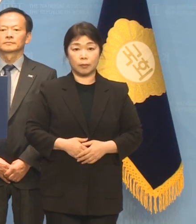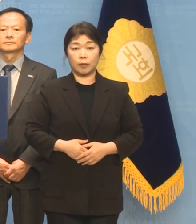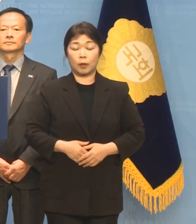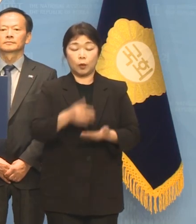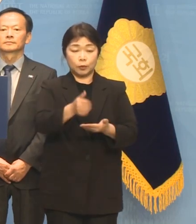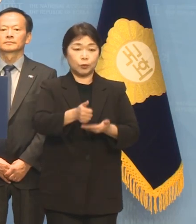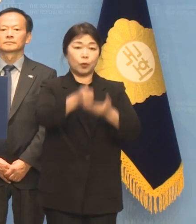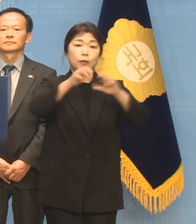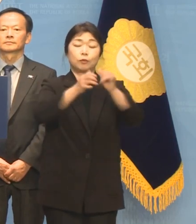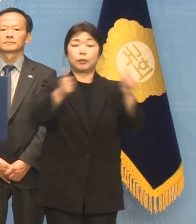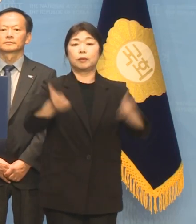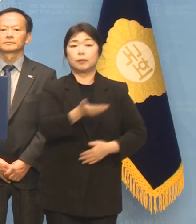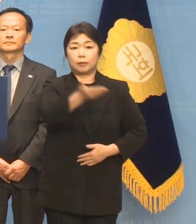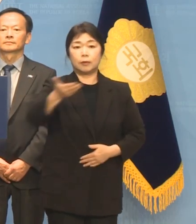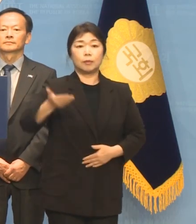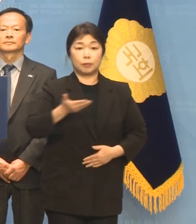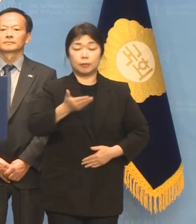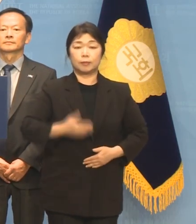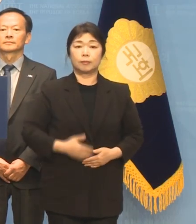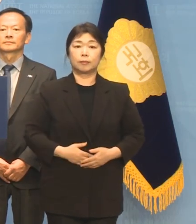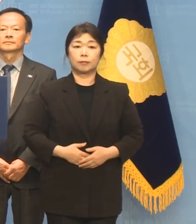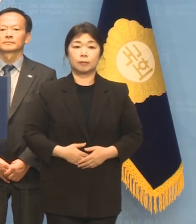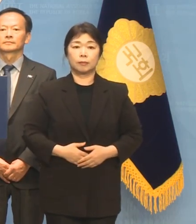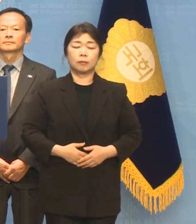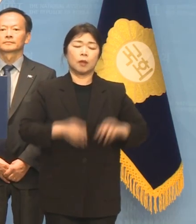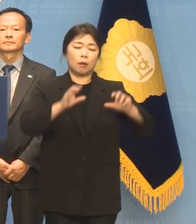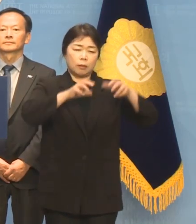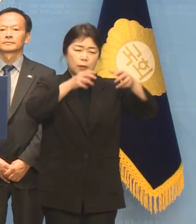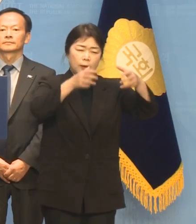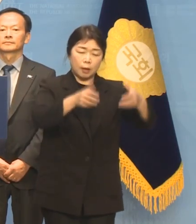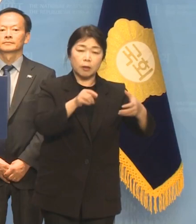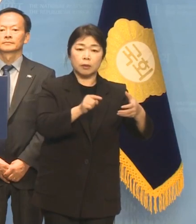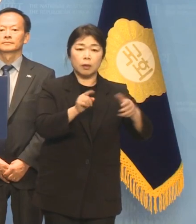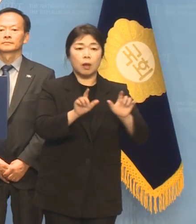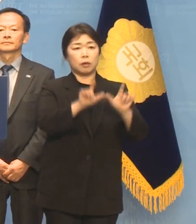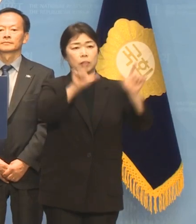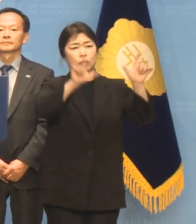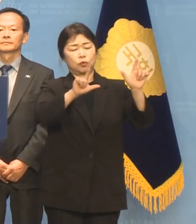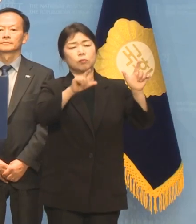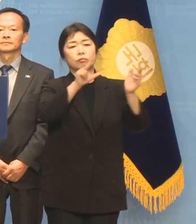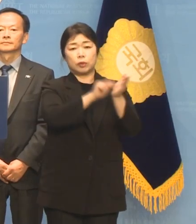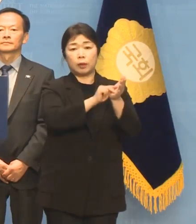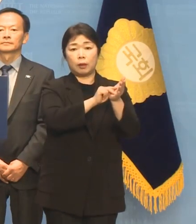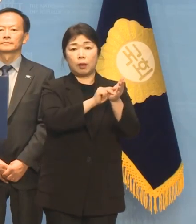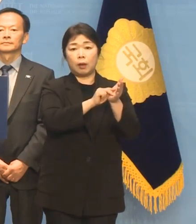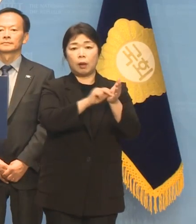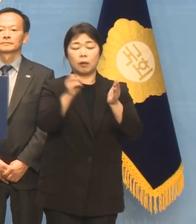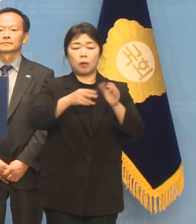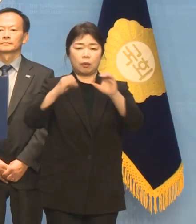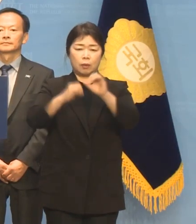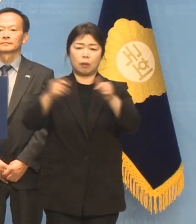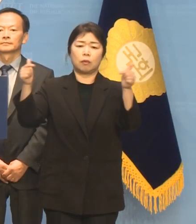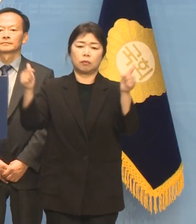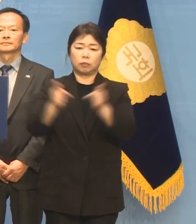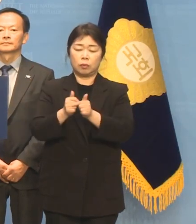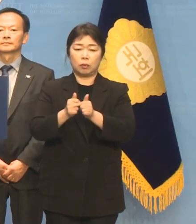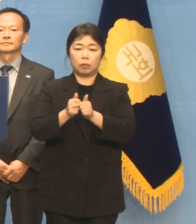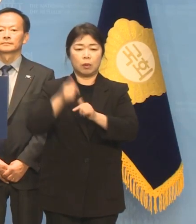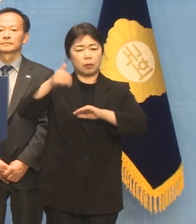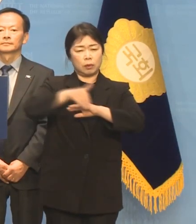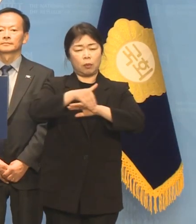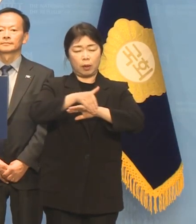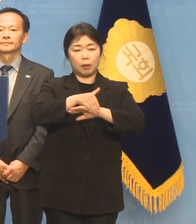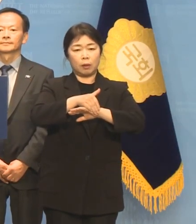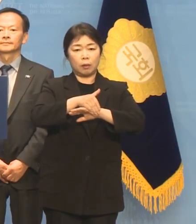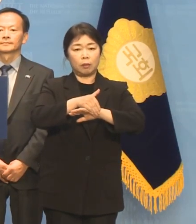존경하는 국민 여러분 전 세계는 지금 기후위기와 탈탄소 전환이라는 전래